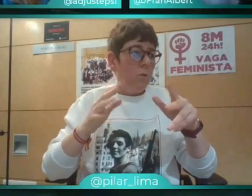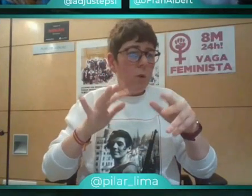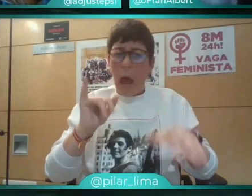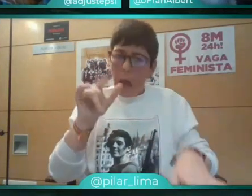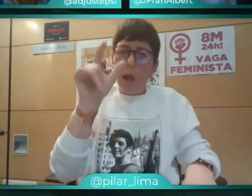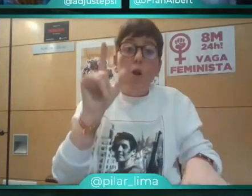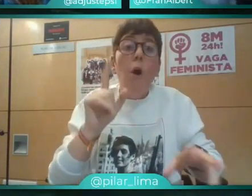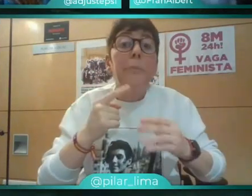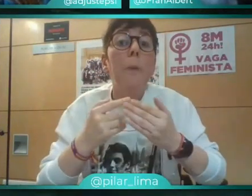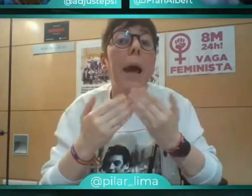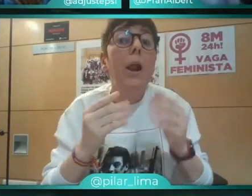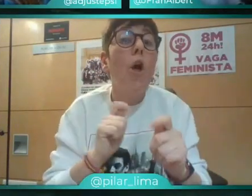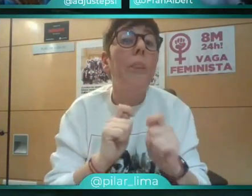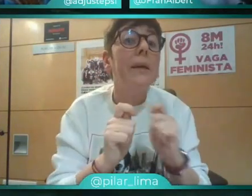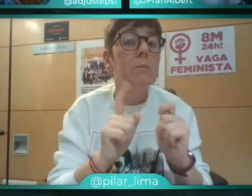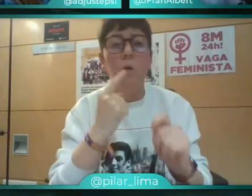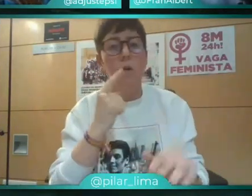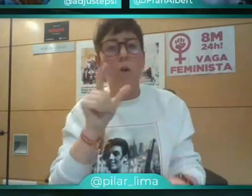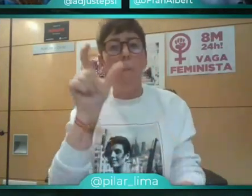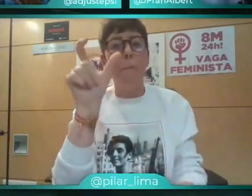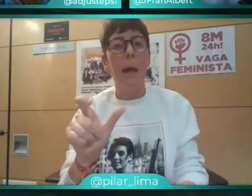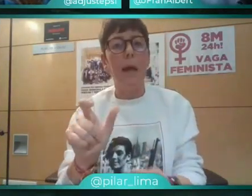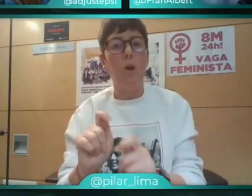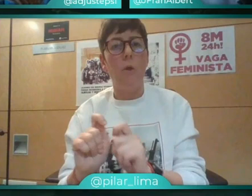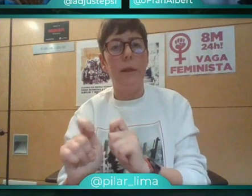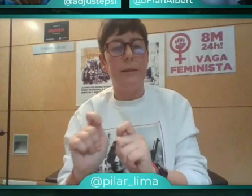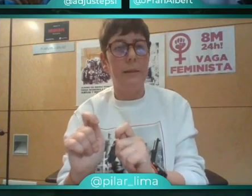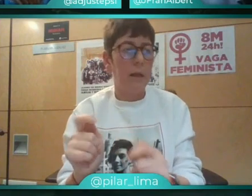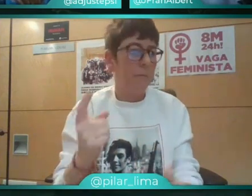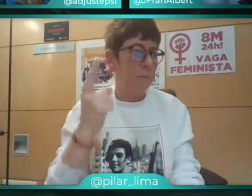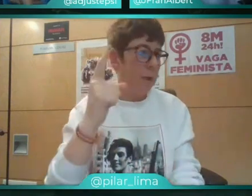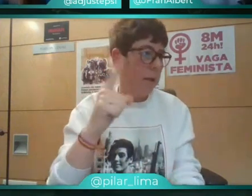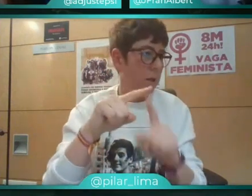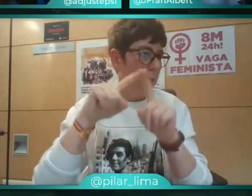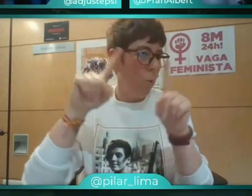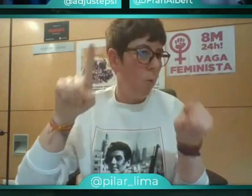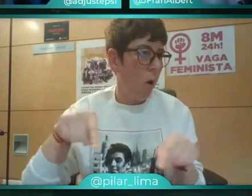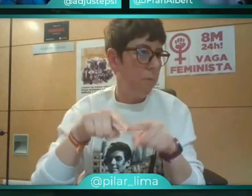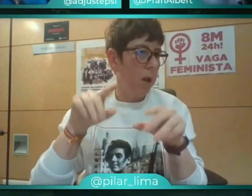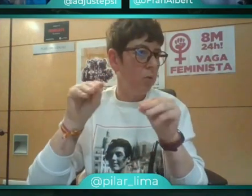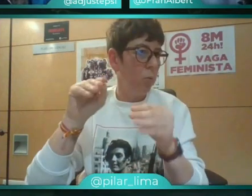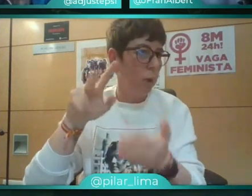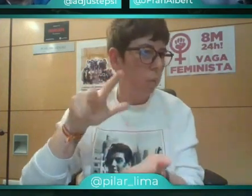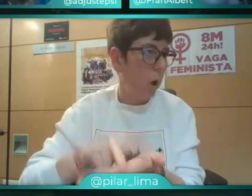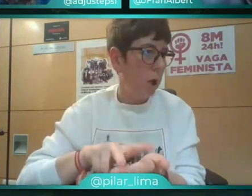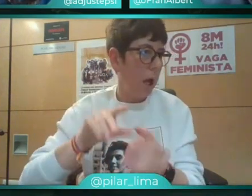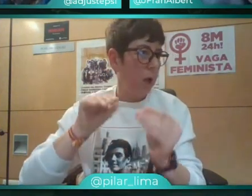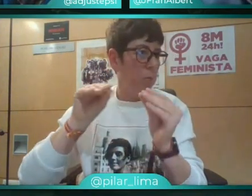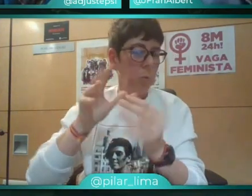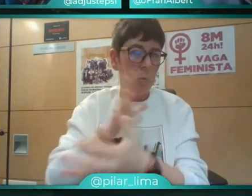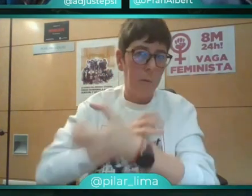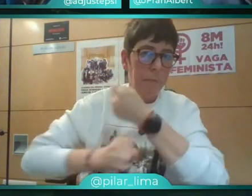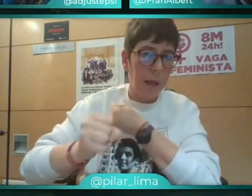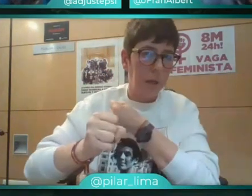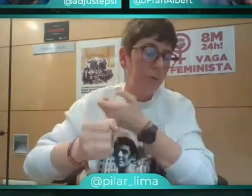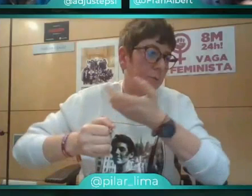de comunicación por lo que estoy viendo porque pero claro no hablo de periodismo Eh hablo de periodistas Ya